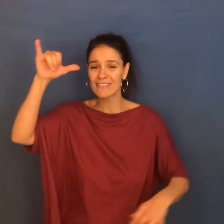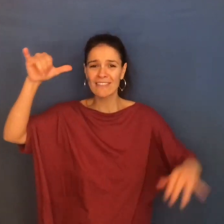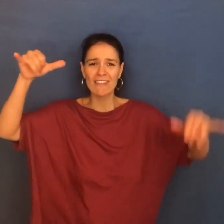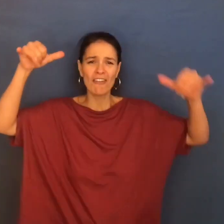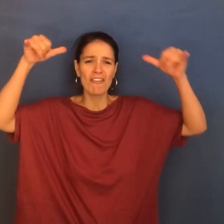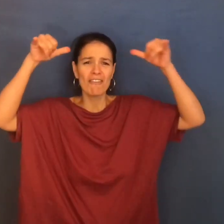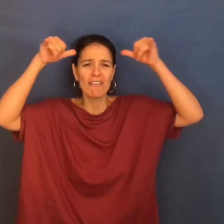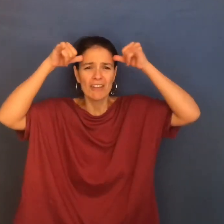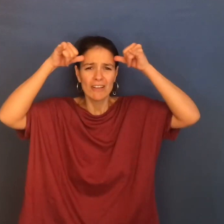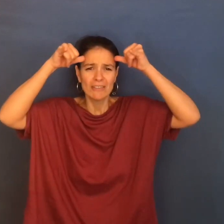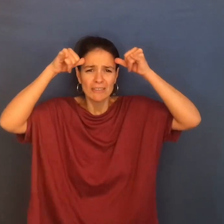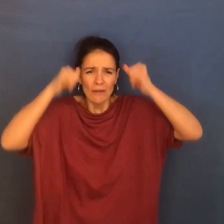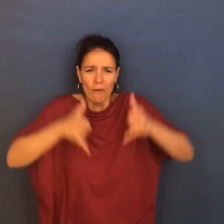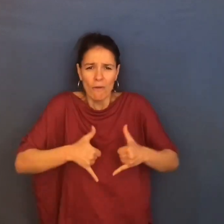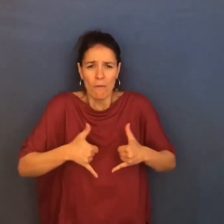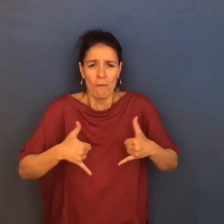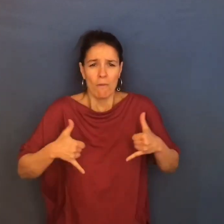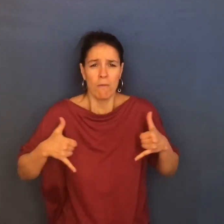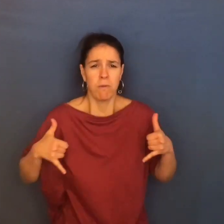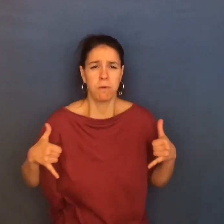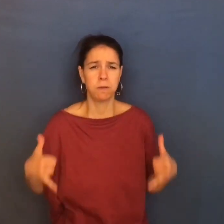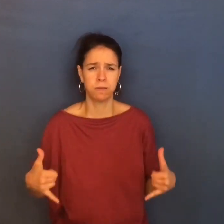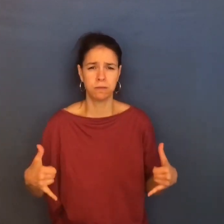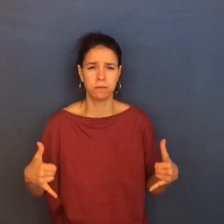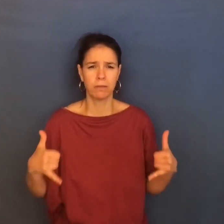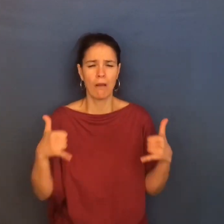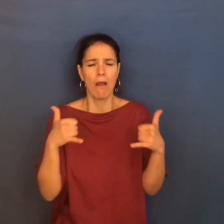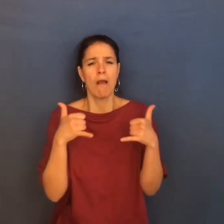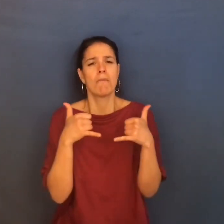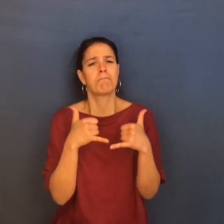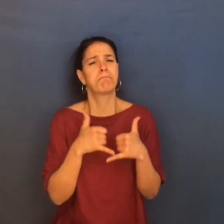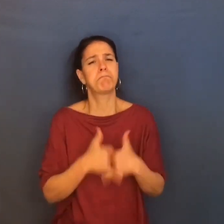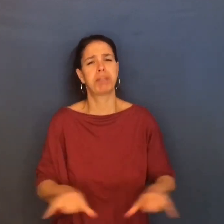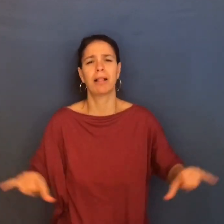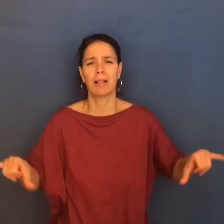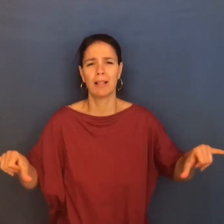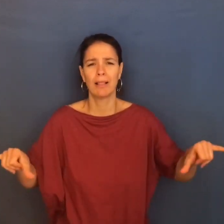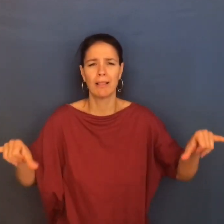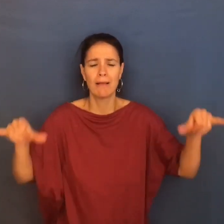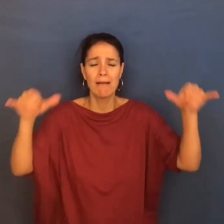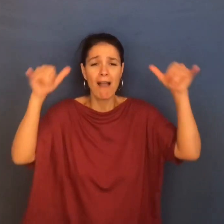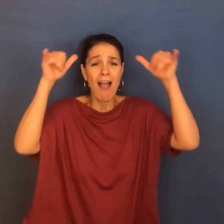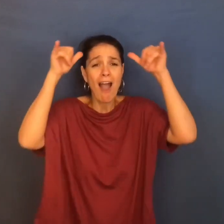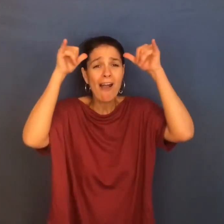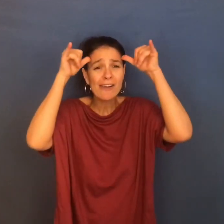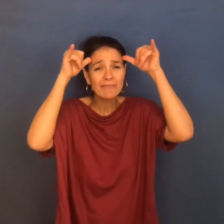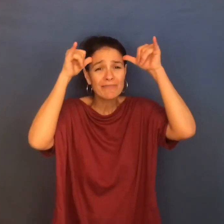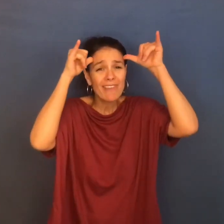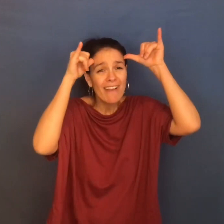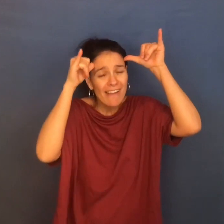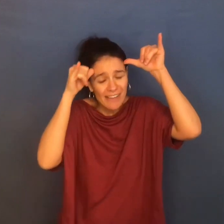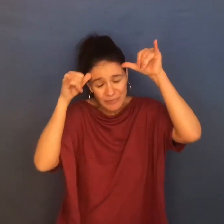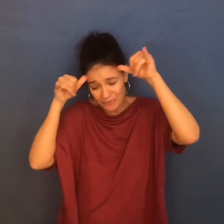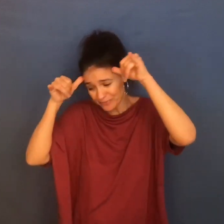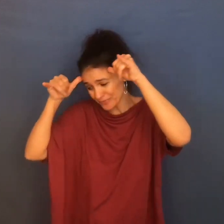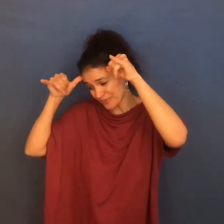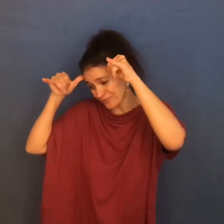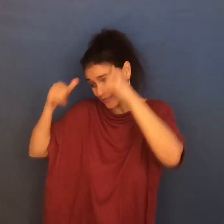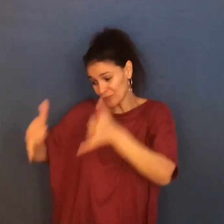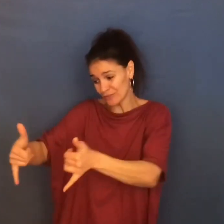C'était au mois de juillet. Une vache, bien en chair, ruminait avec flemme.